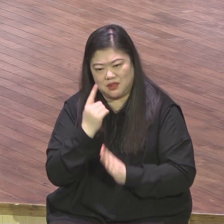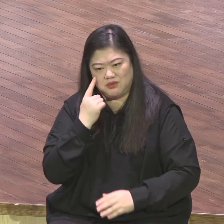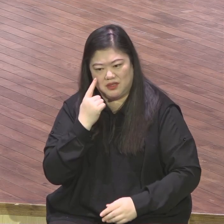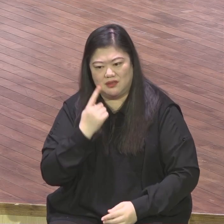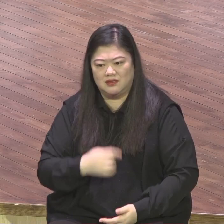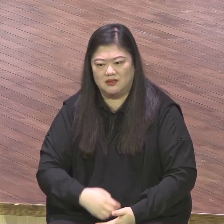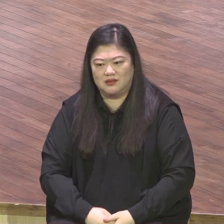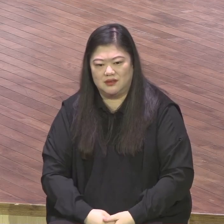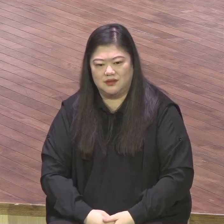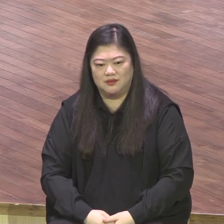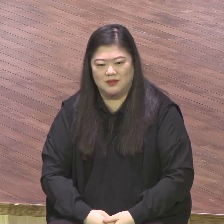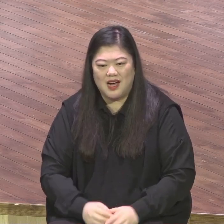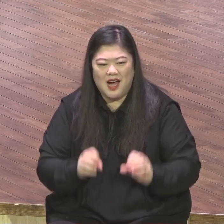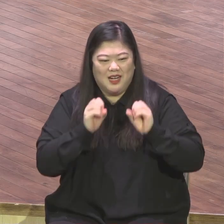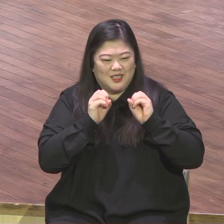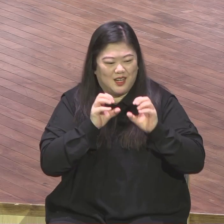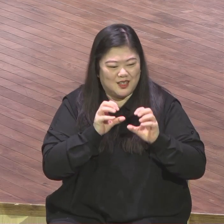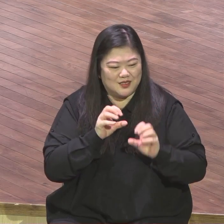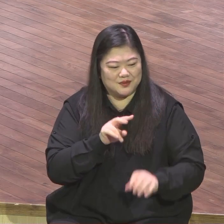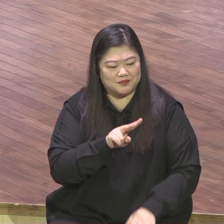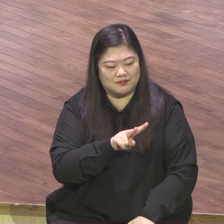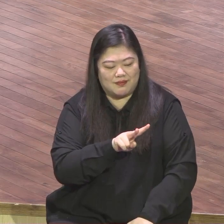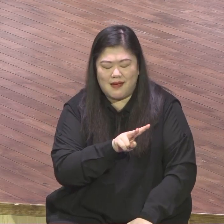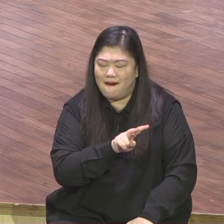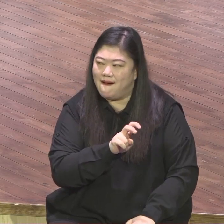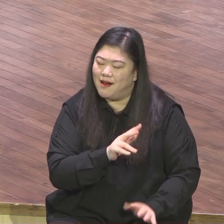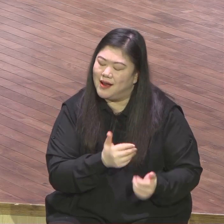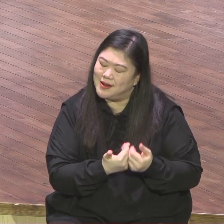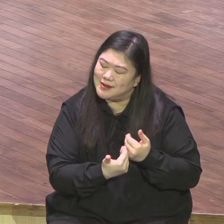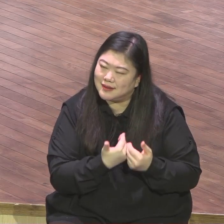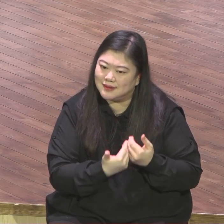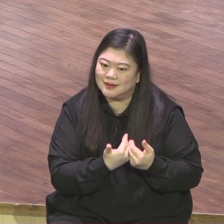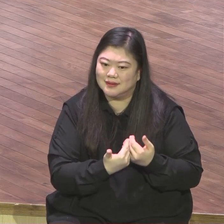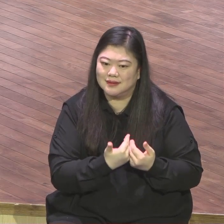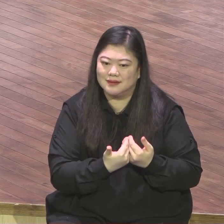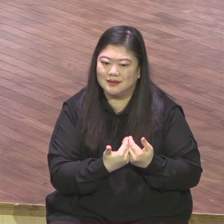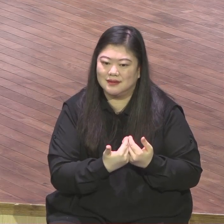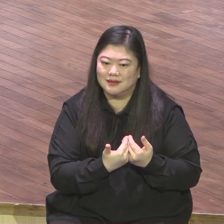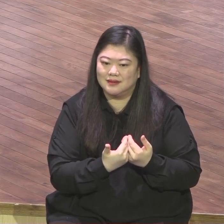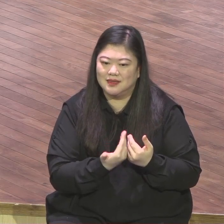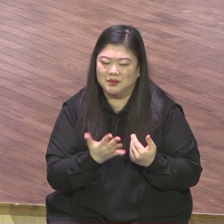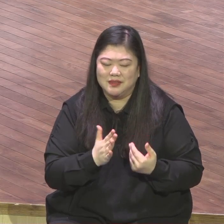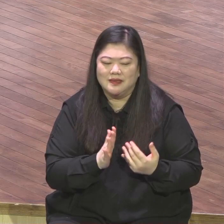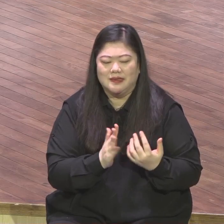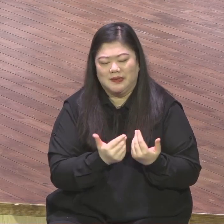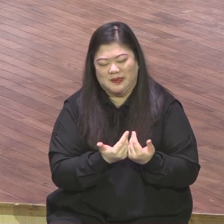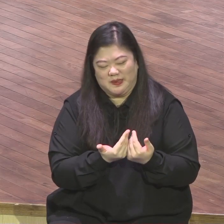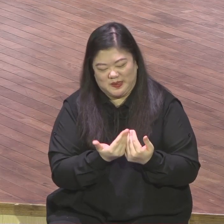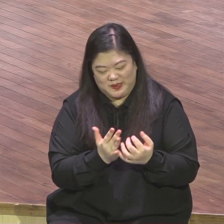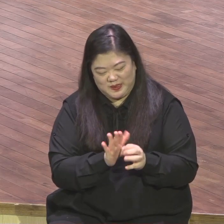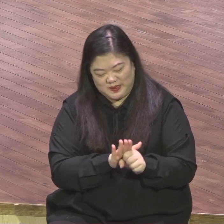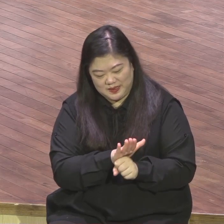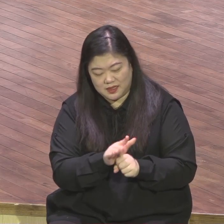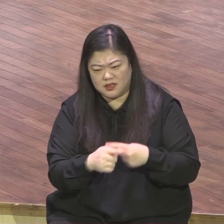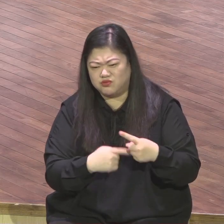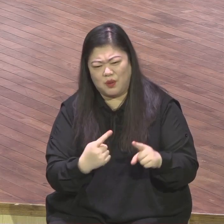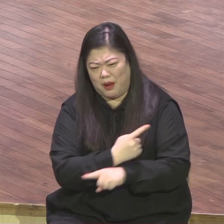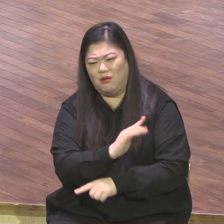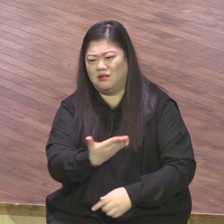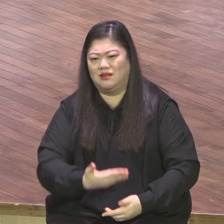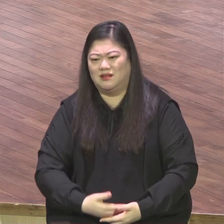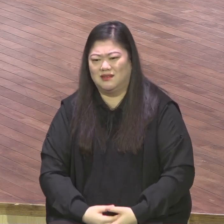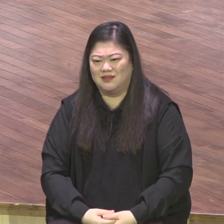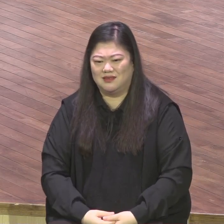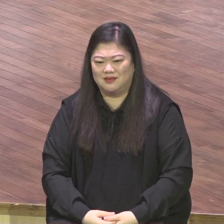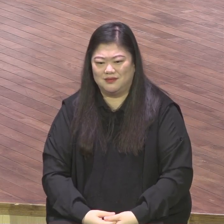기뻐하신다고요. 지금 교육자회, 세가족위원회, 전도위원회 이 3.1족 활성화를 위해서 우리가요 이 교회가 지금